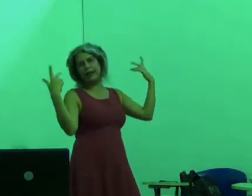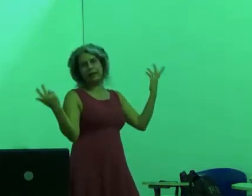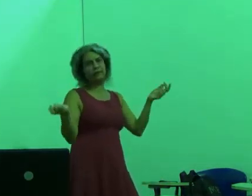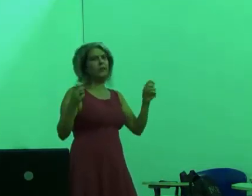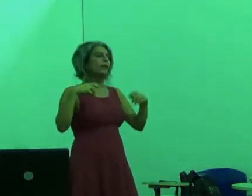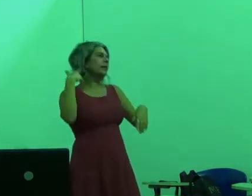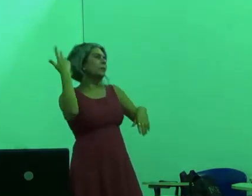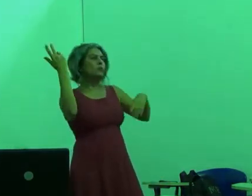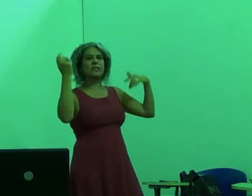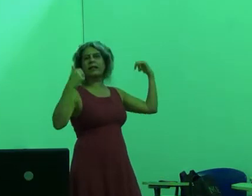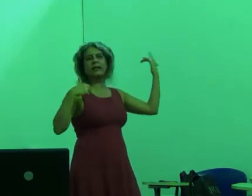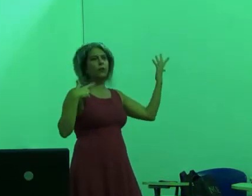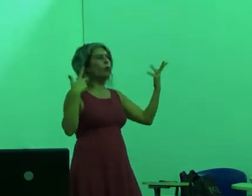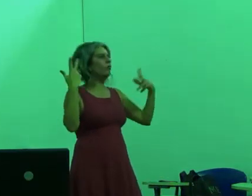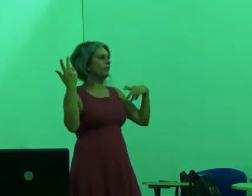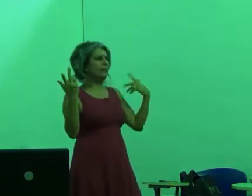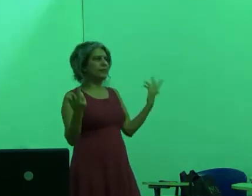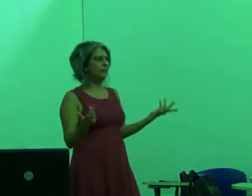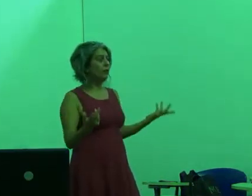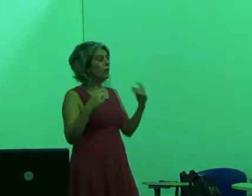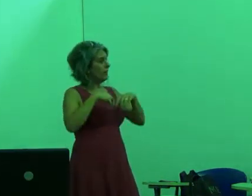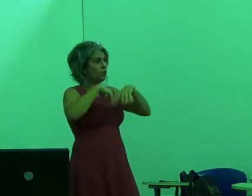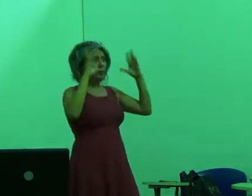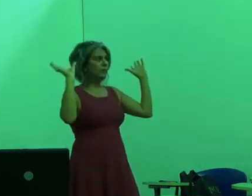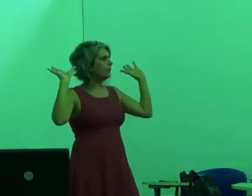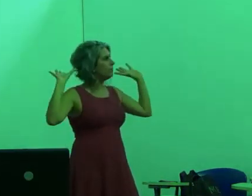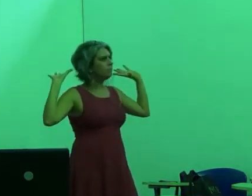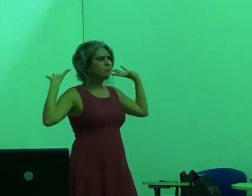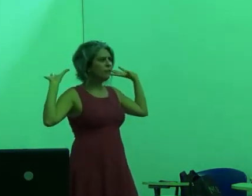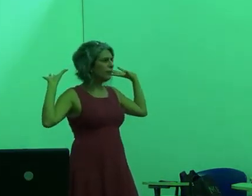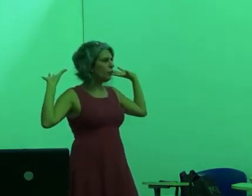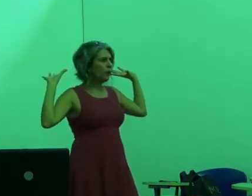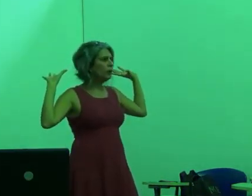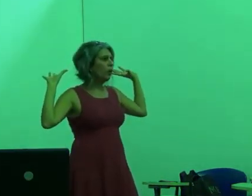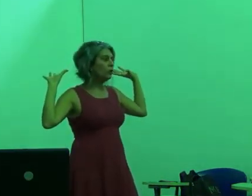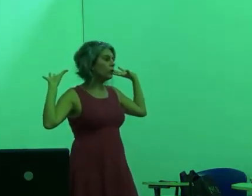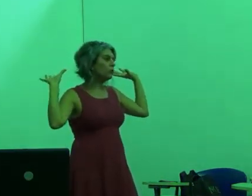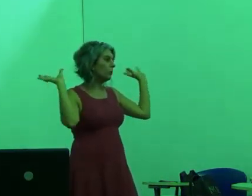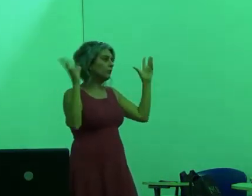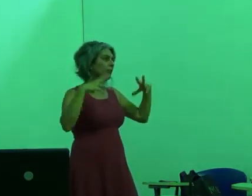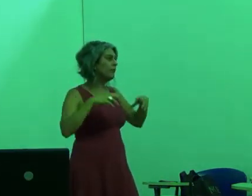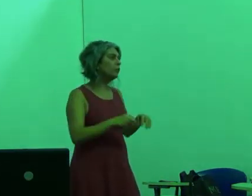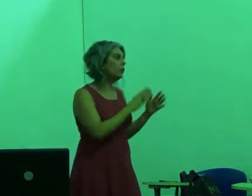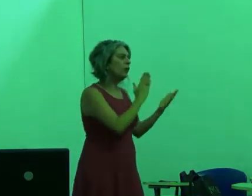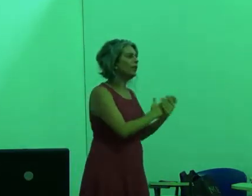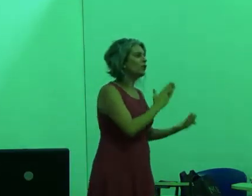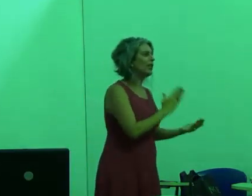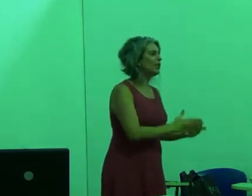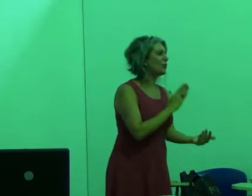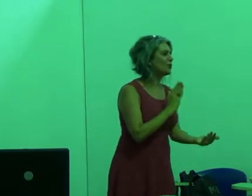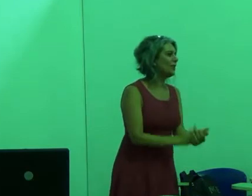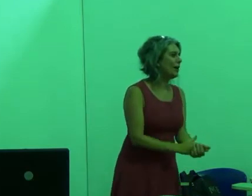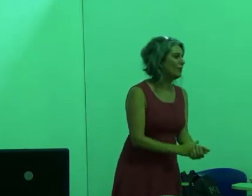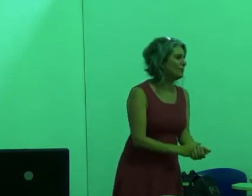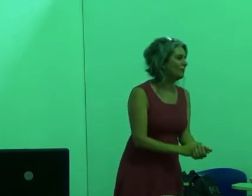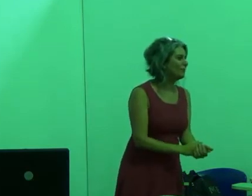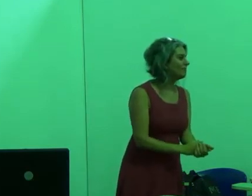escreve, que música que ele ouve, etc. e tal. Isso pode ser levado como anedótico, isso pode ser levado como rito genético editorial.